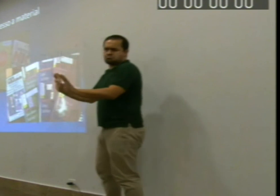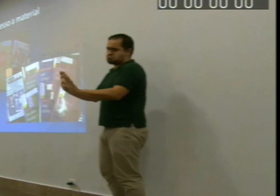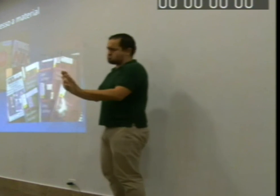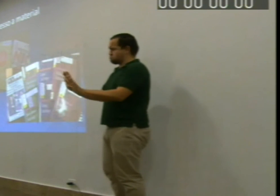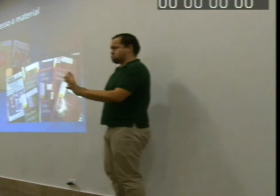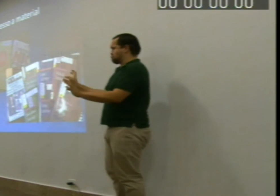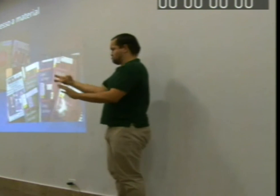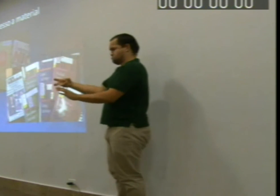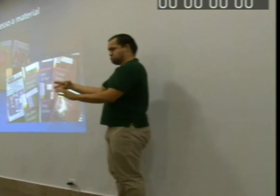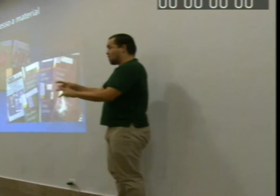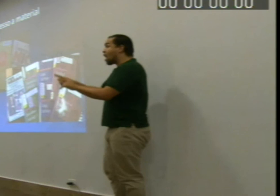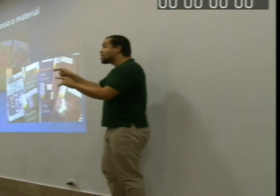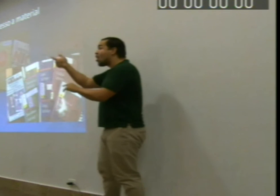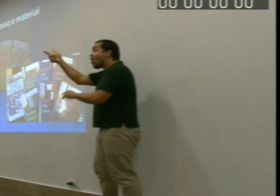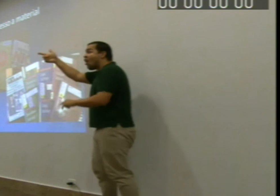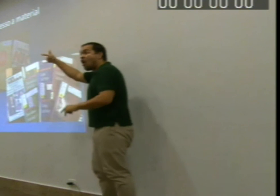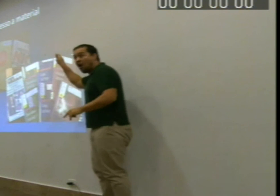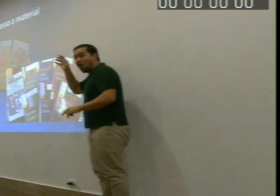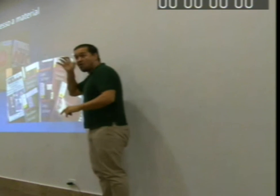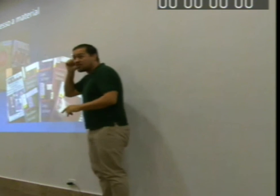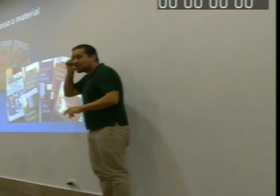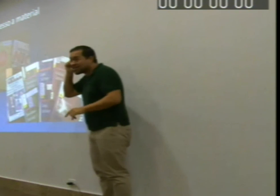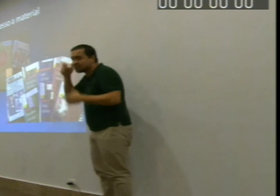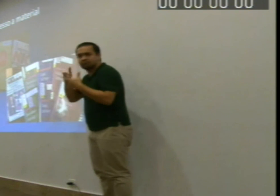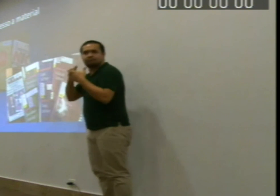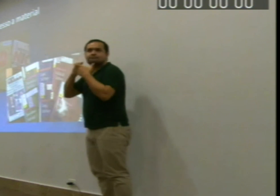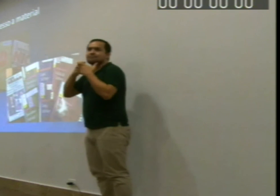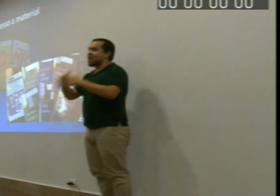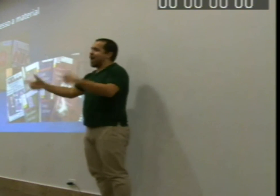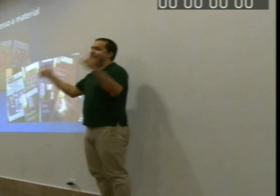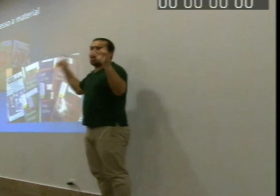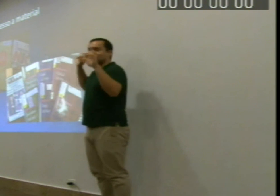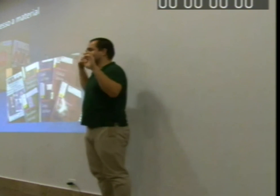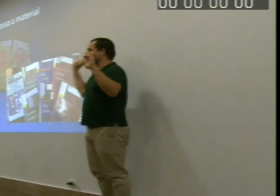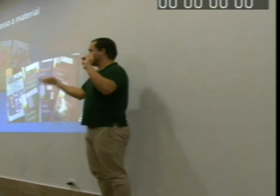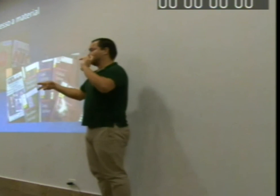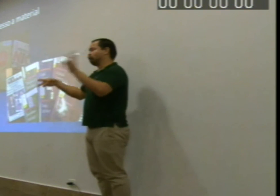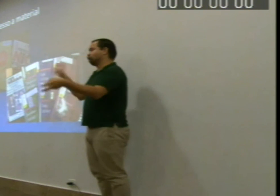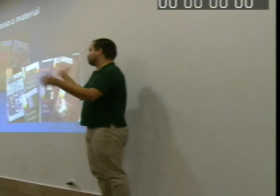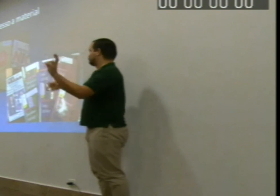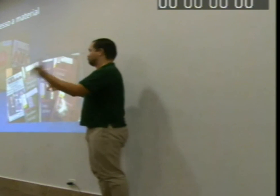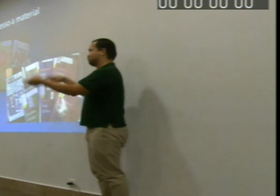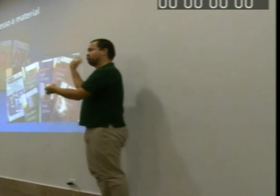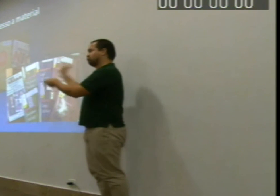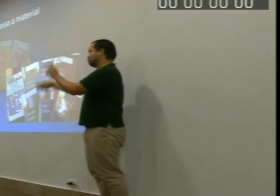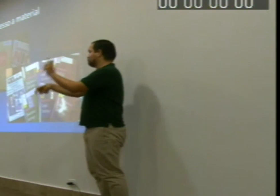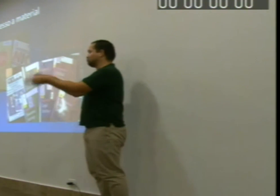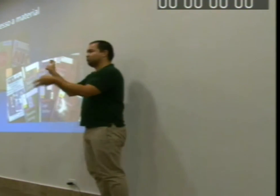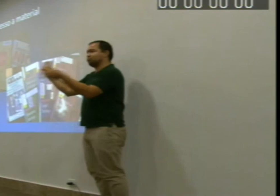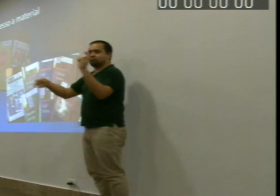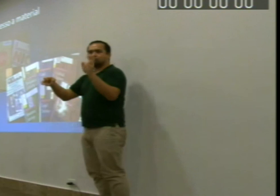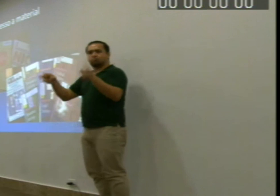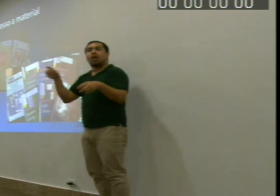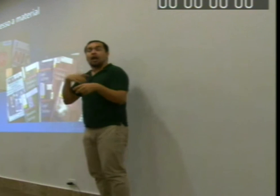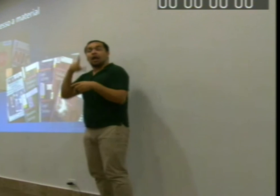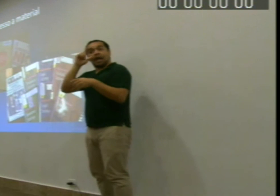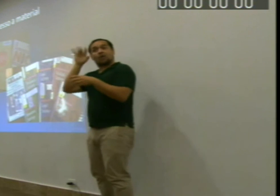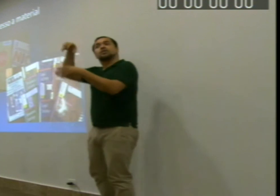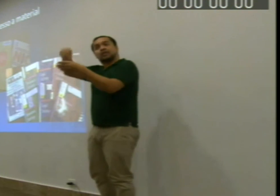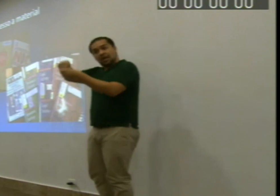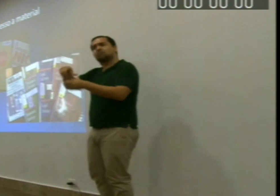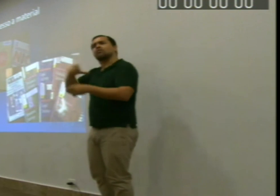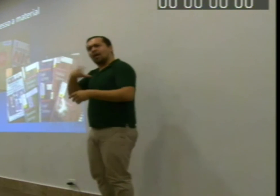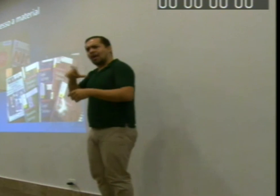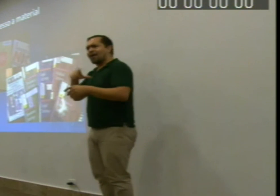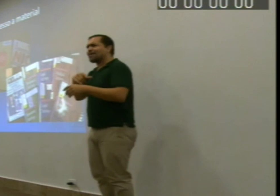galode Eles não têm problema com isso agora outros né os ouvintes eles não querem eles implantam mesmo as